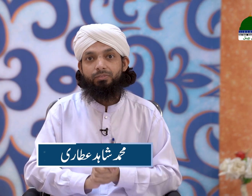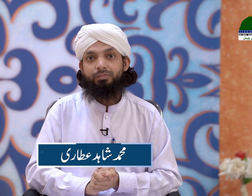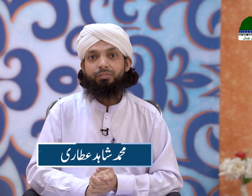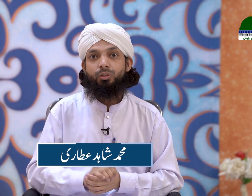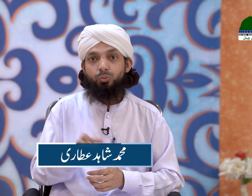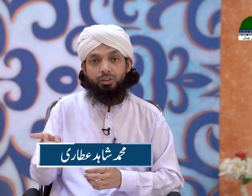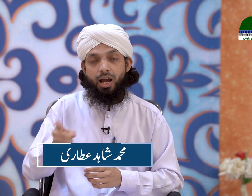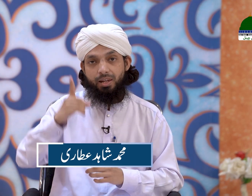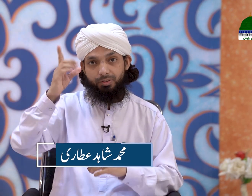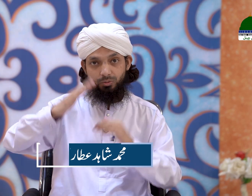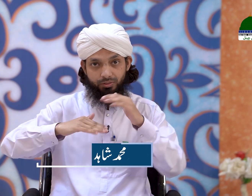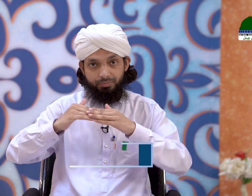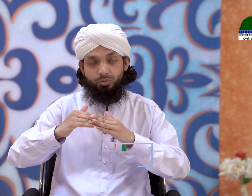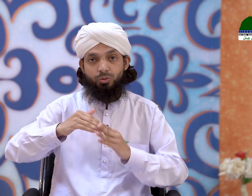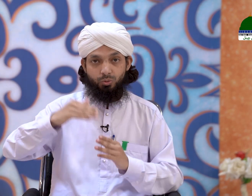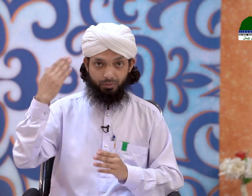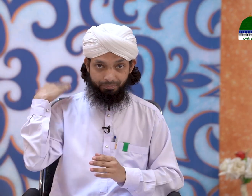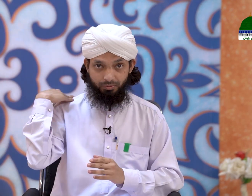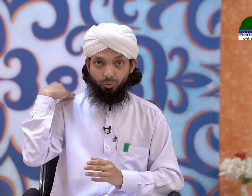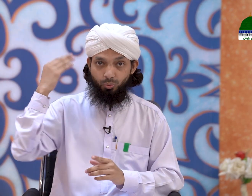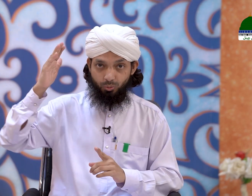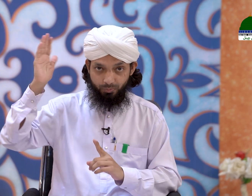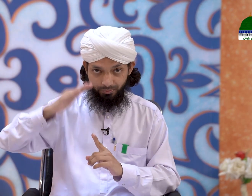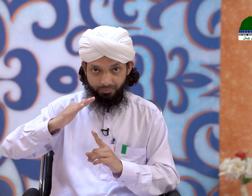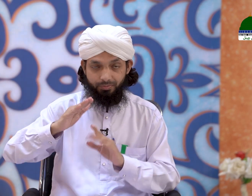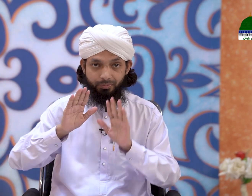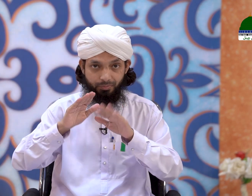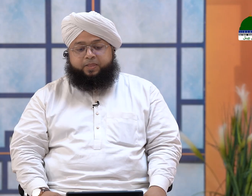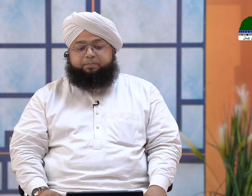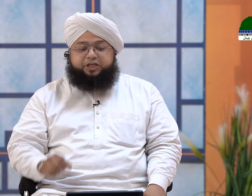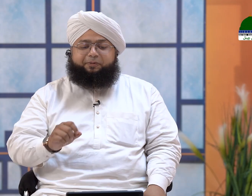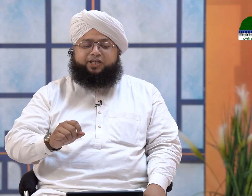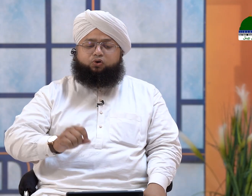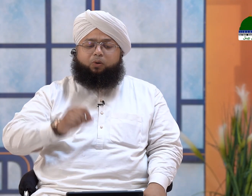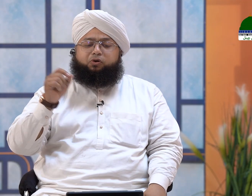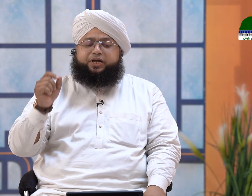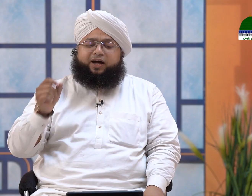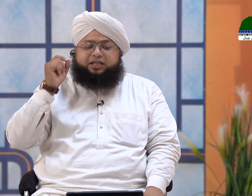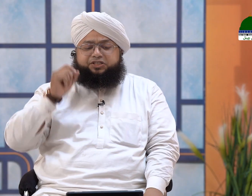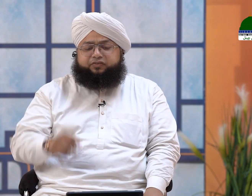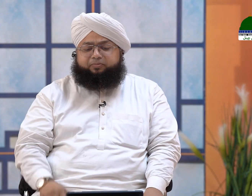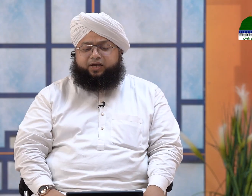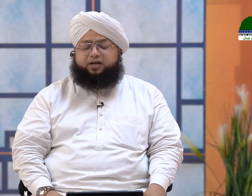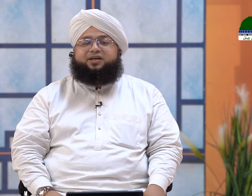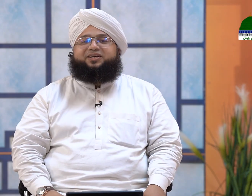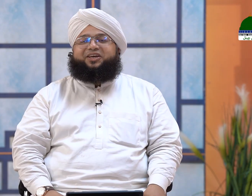قدرت کے شایان شان دایاں دست قدرت پھیرا، پھر اس میں سے ایک قوم کو نکال کر ارشاد فرمایا یہ